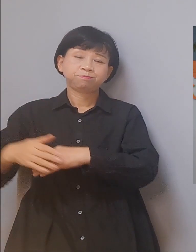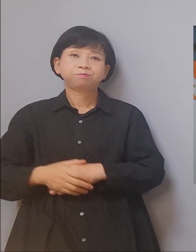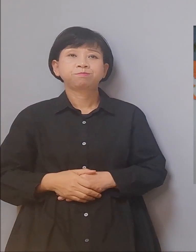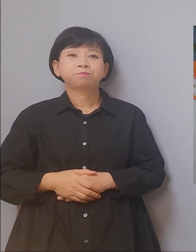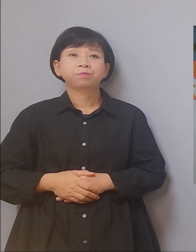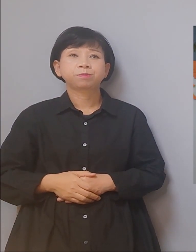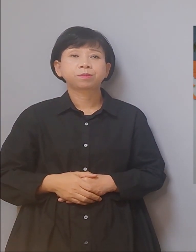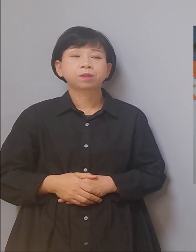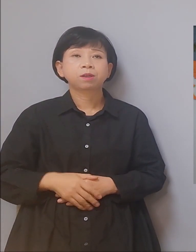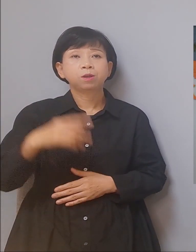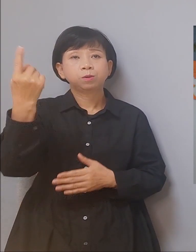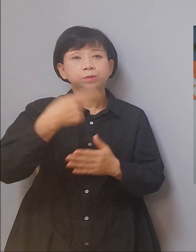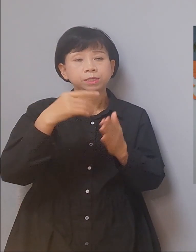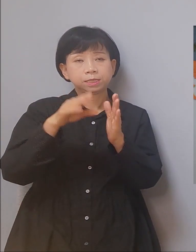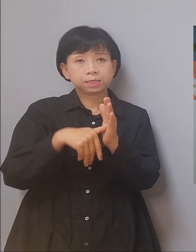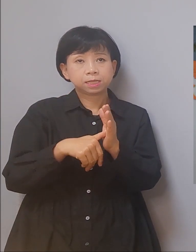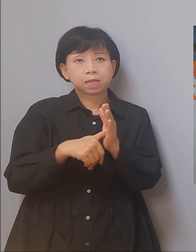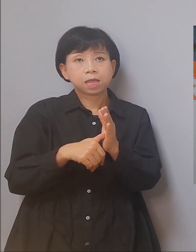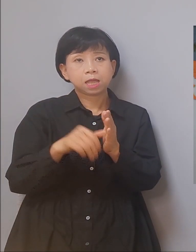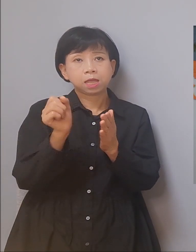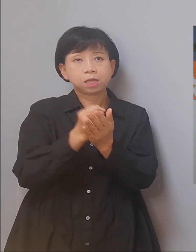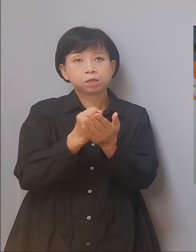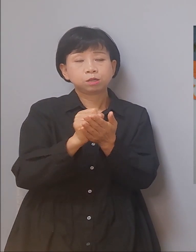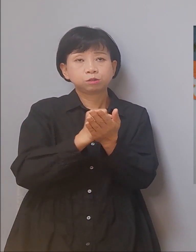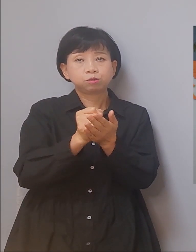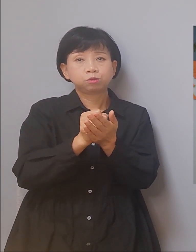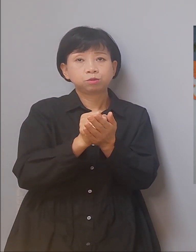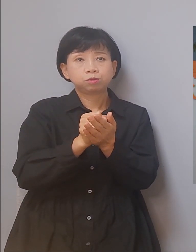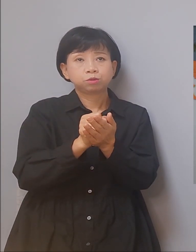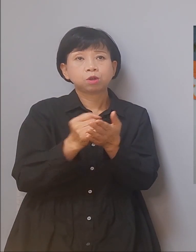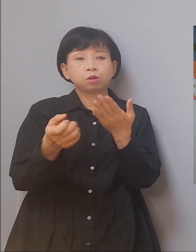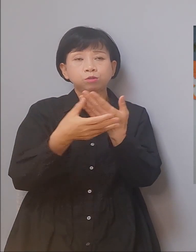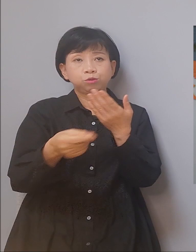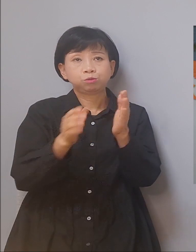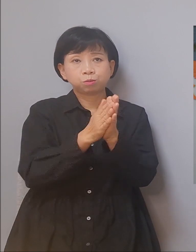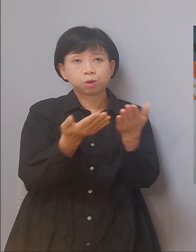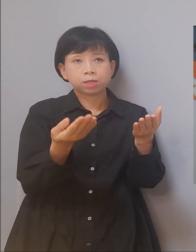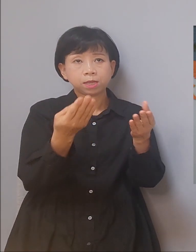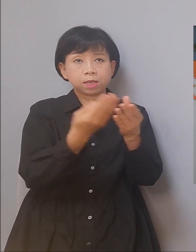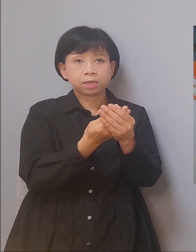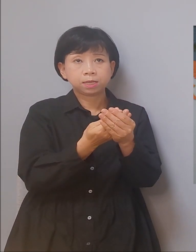네, 오늘 오시면서 주보 안에 이 삽지 다 받으셨나요?